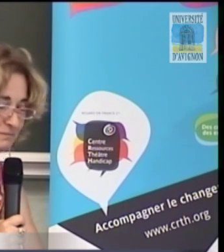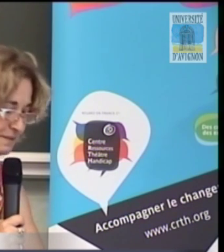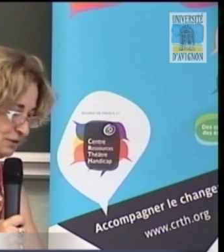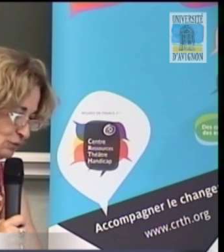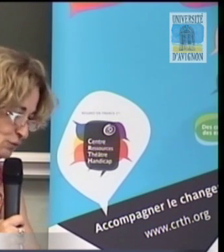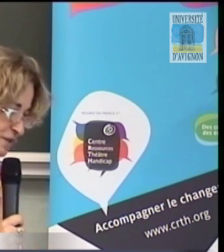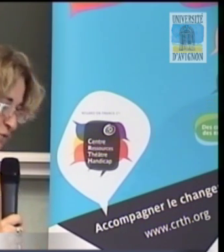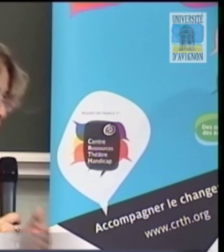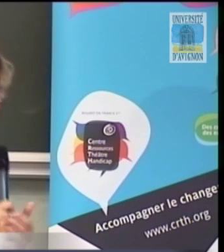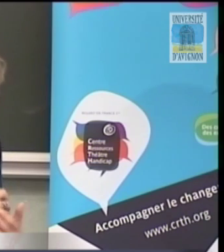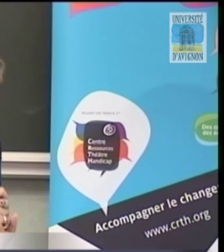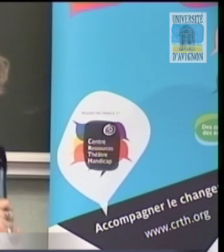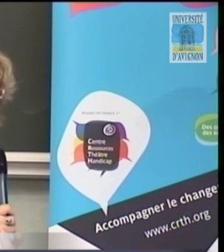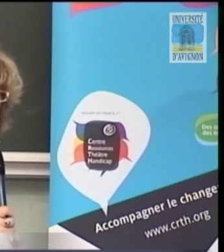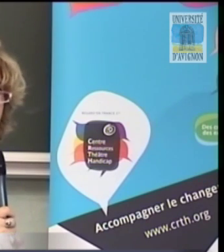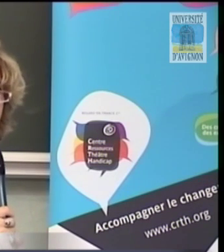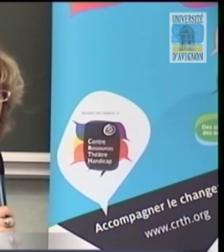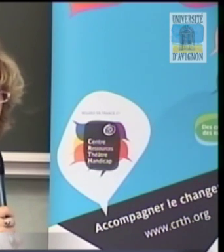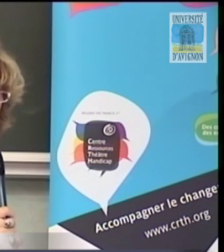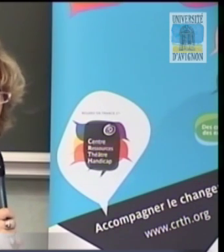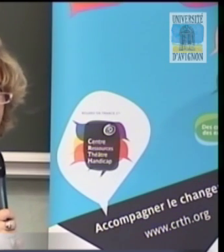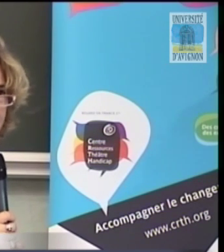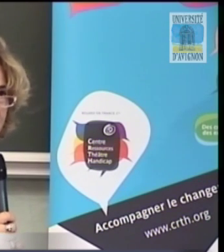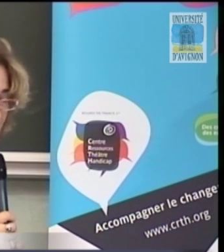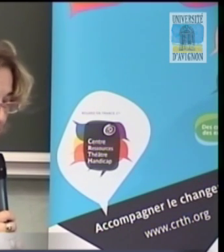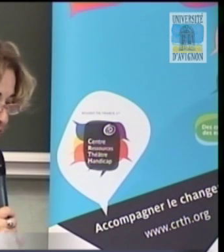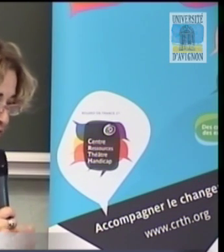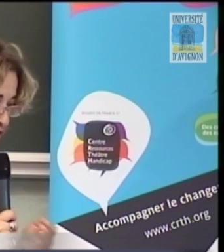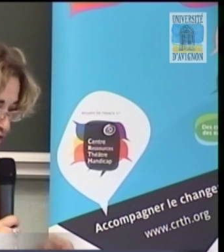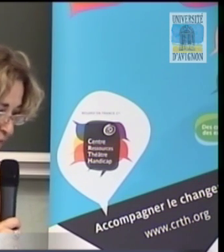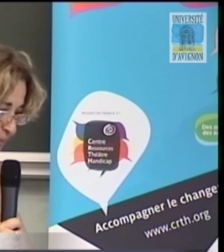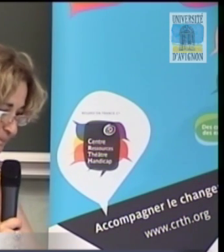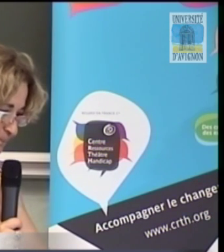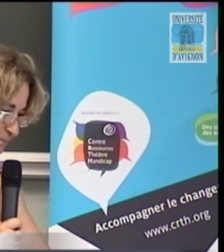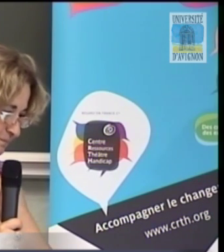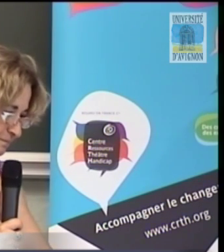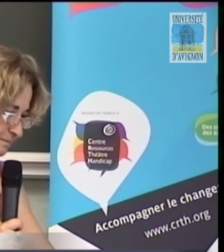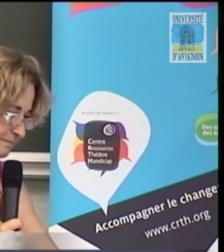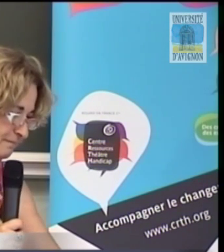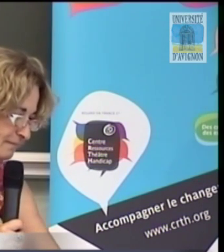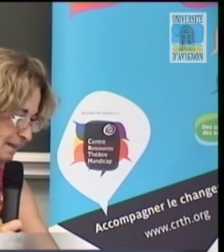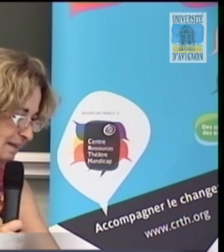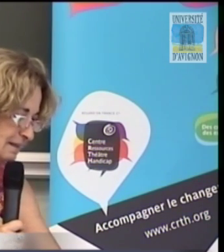sous-titre de cette structure s'intitule « Accompagner le changement ».